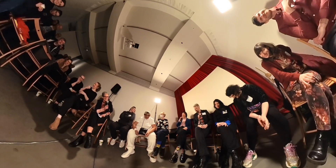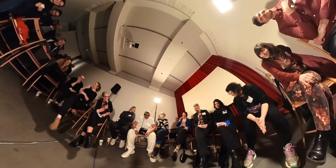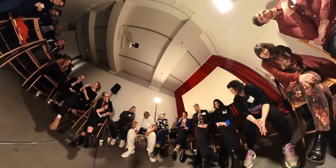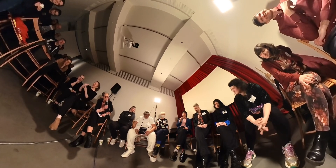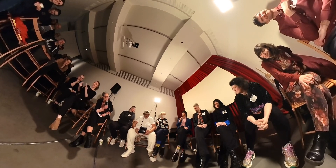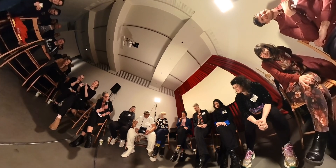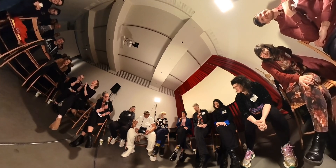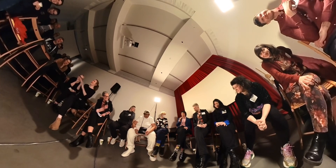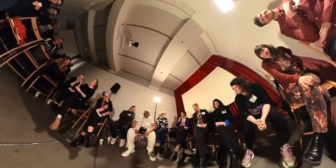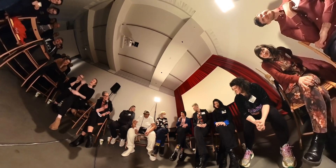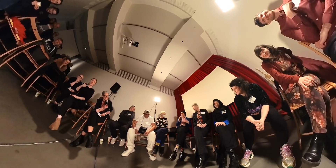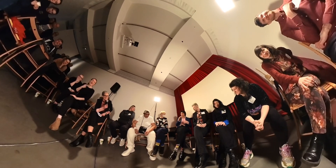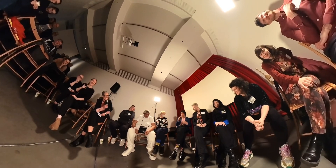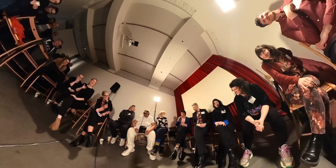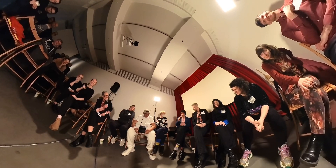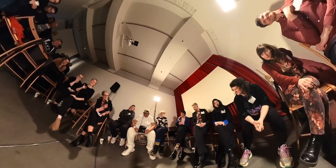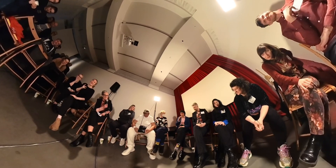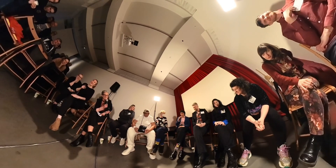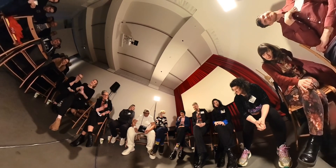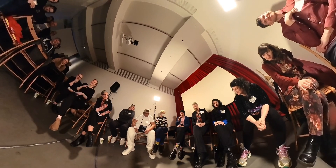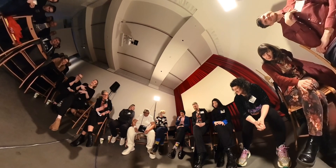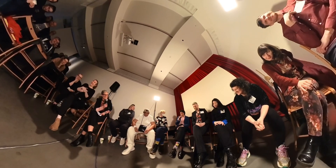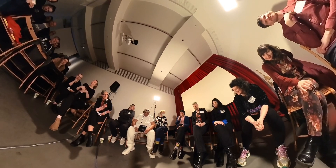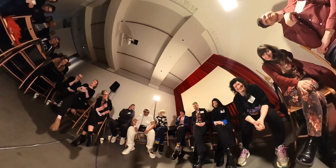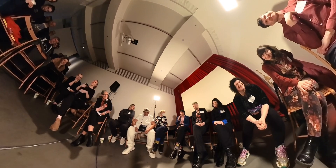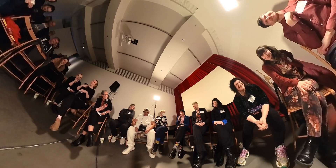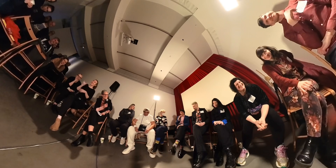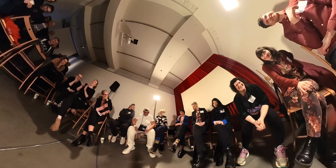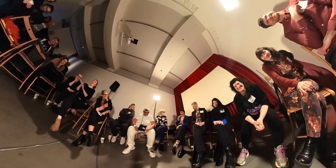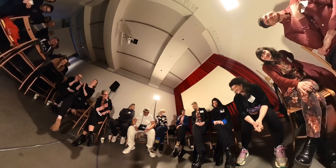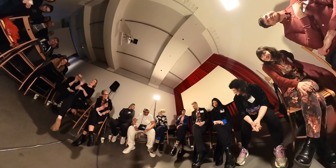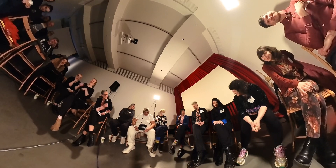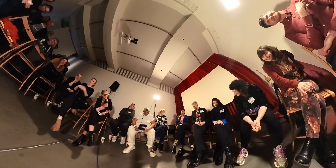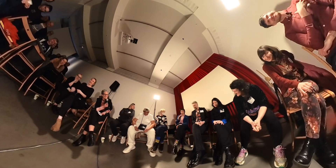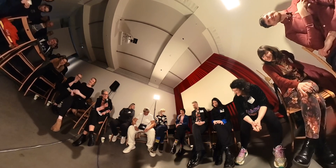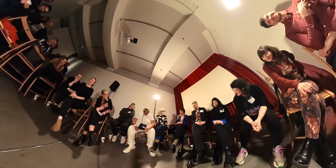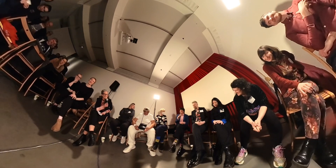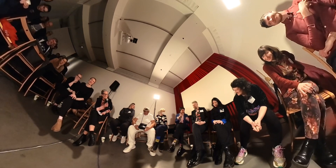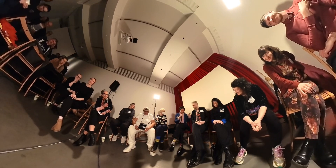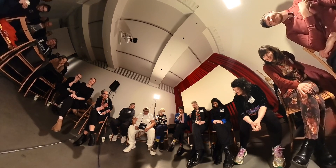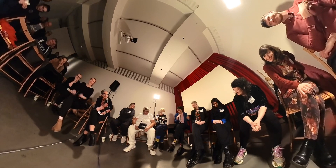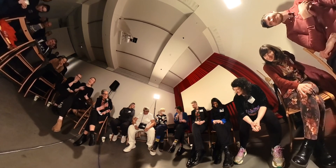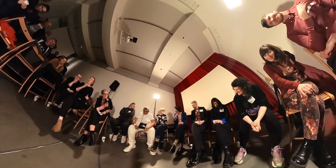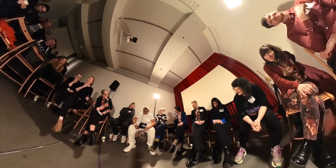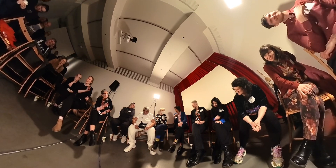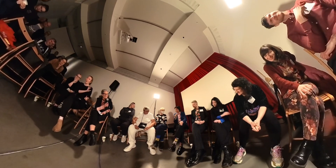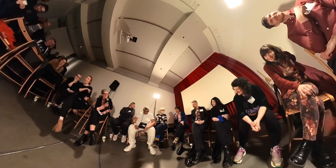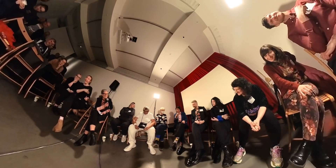než to. A stává se mi to hlavně, když jsem nervózní. No. Je to dobrý, dobrý, děkuji.